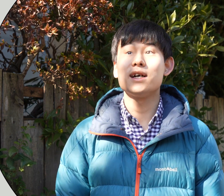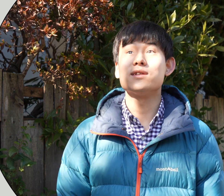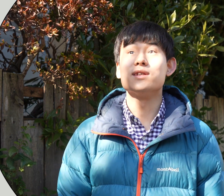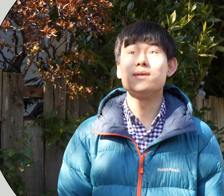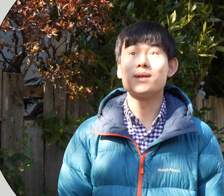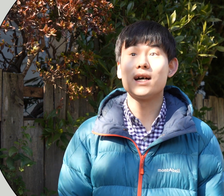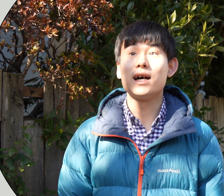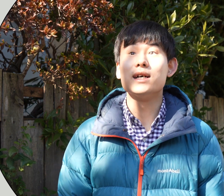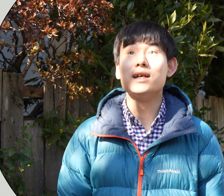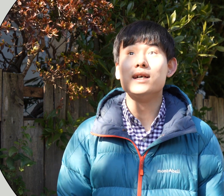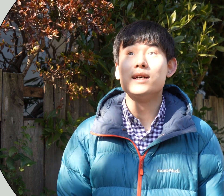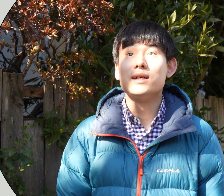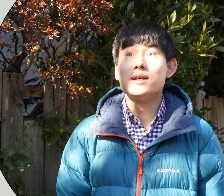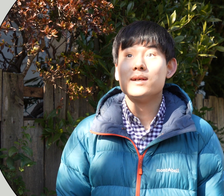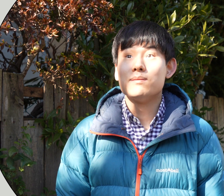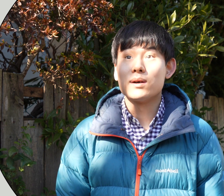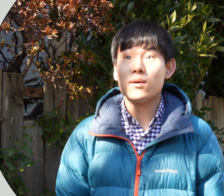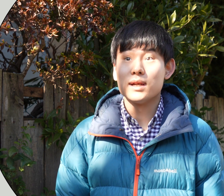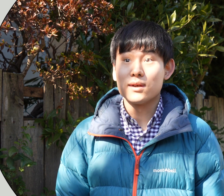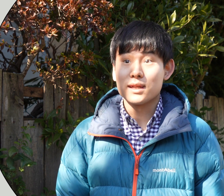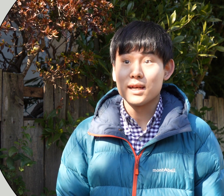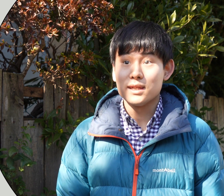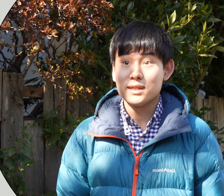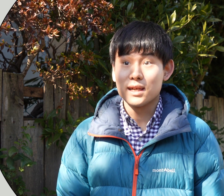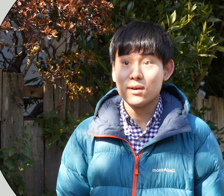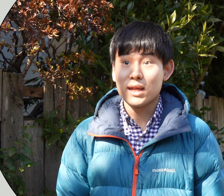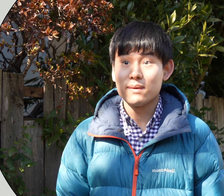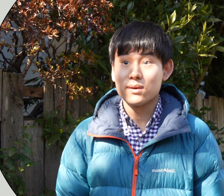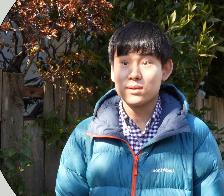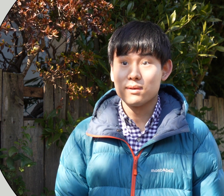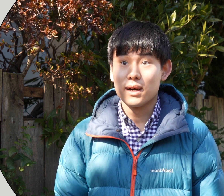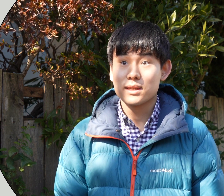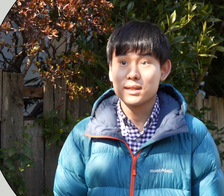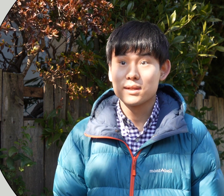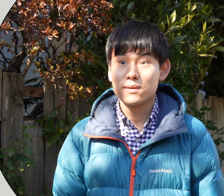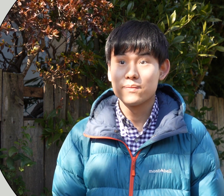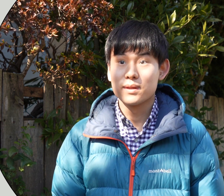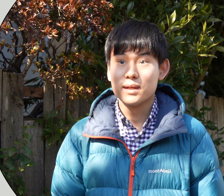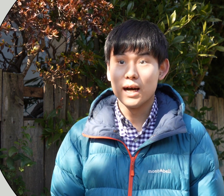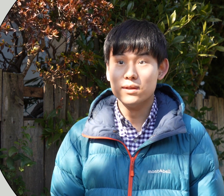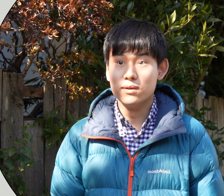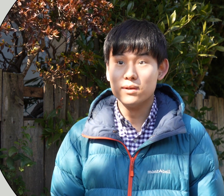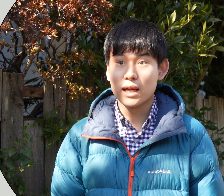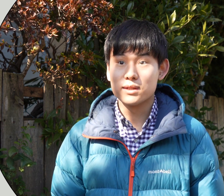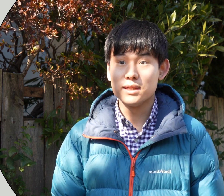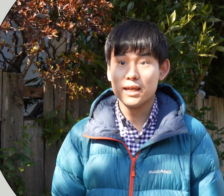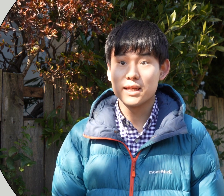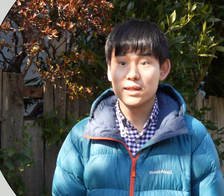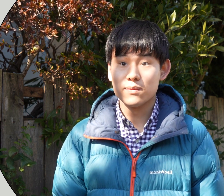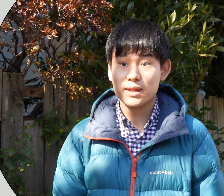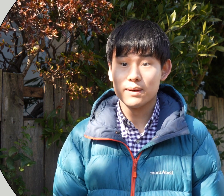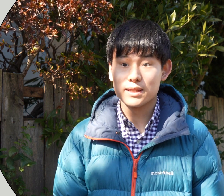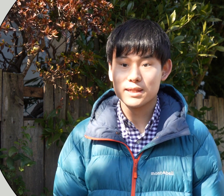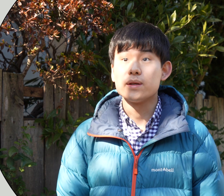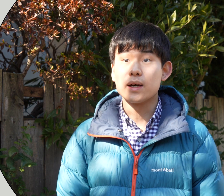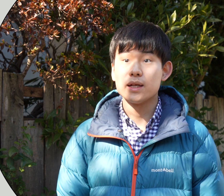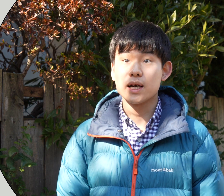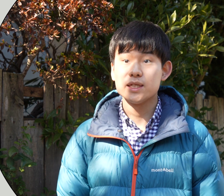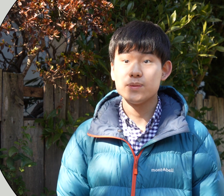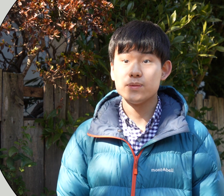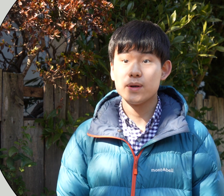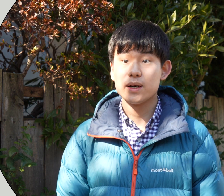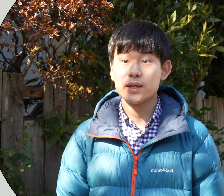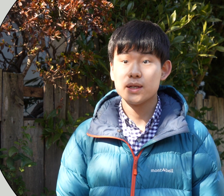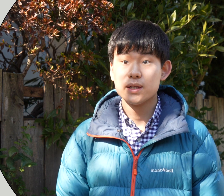ある発見があるのでまたまコロナとか大変ですけど食べることはあの楽しんでいきたいと思ってます